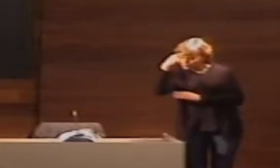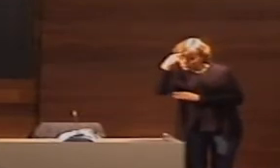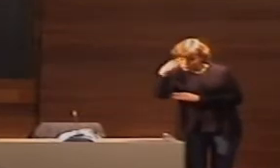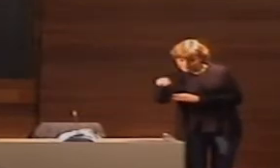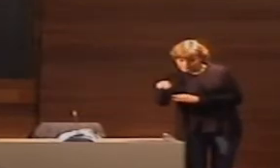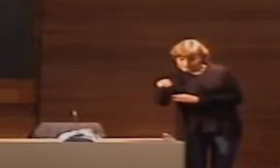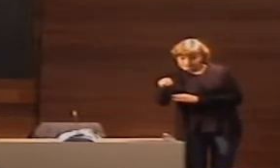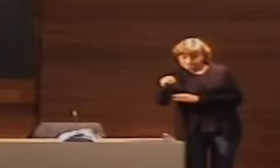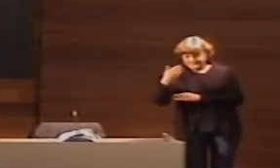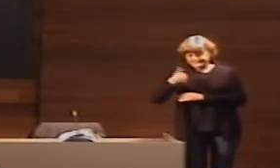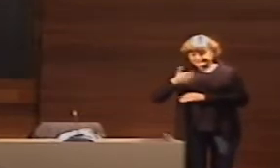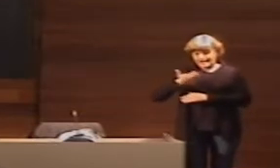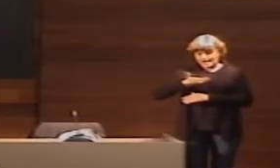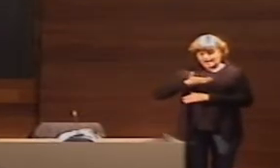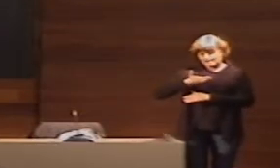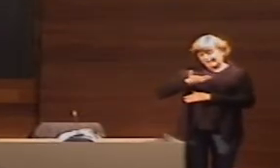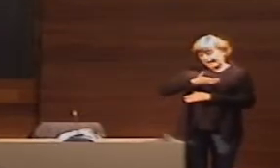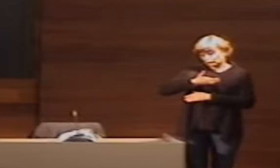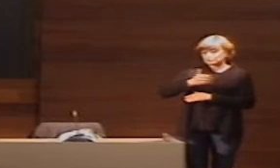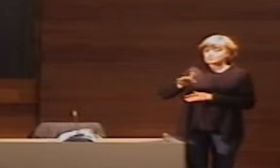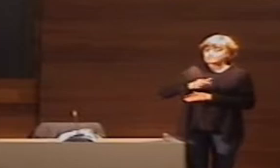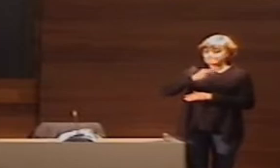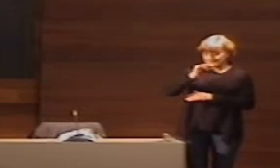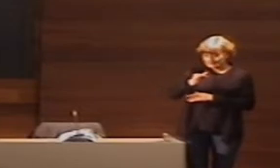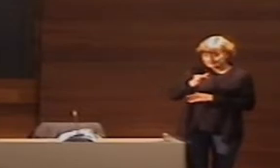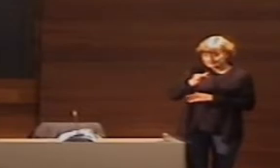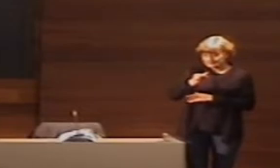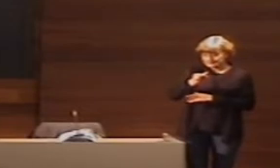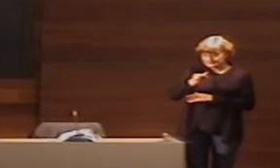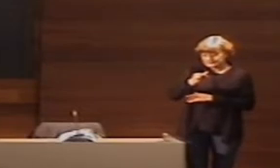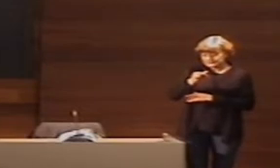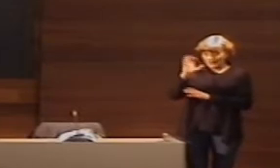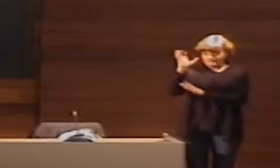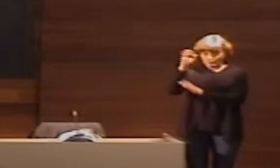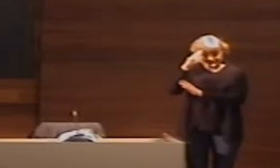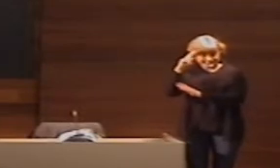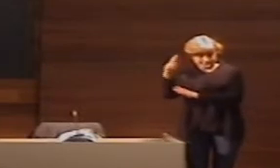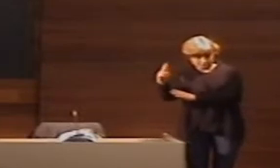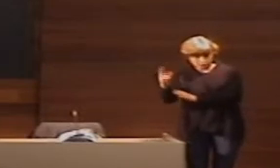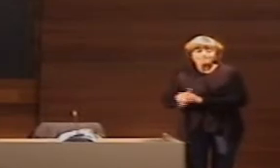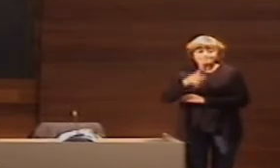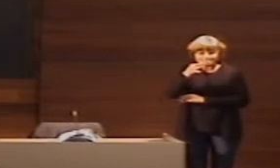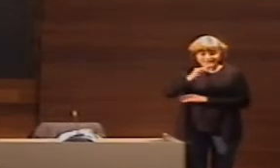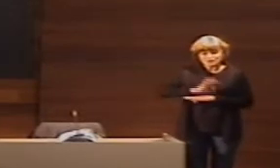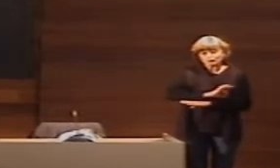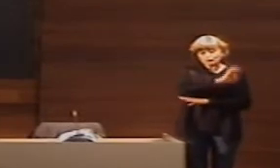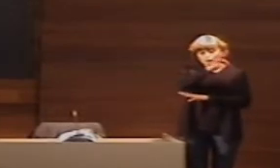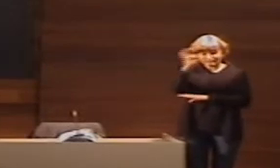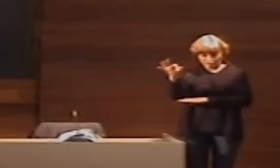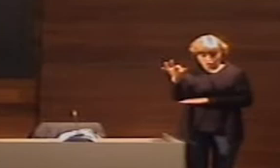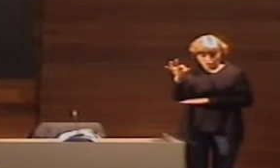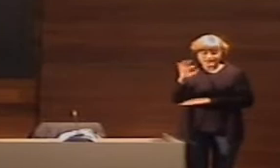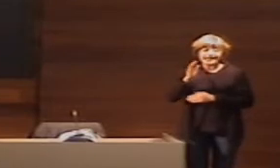las acciones que estamos desarrollando tanto desde el Ayuntamiento en el área de medio ambiente como desde la Fundación Cristina